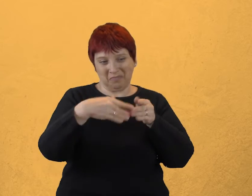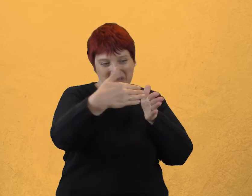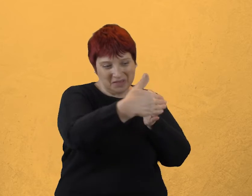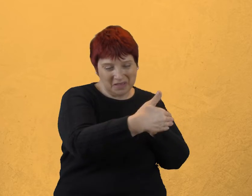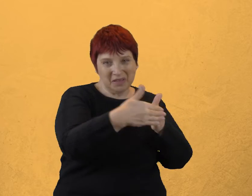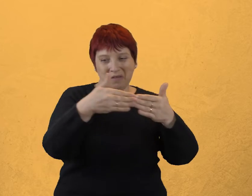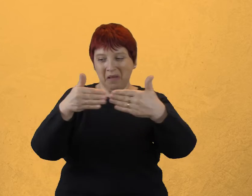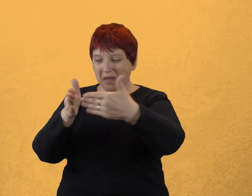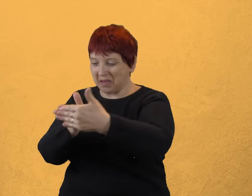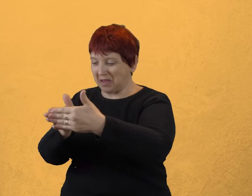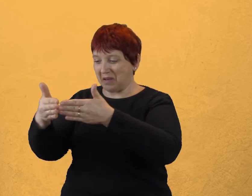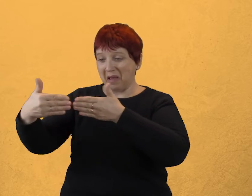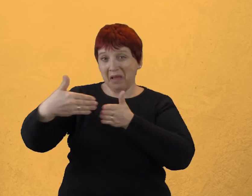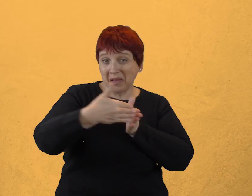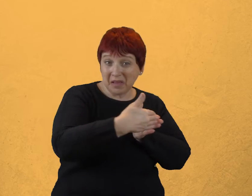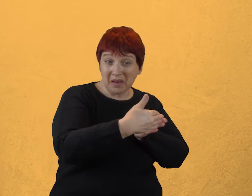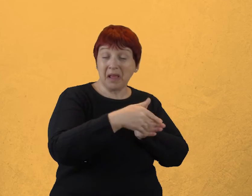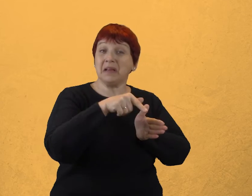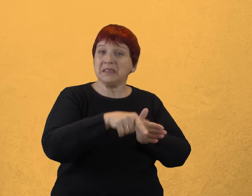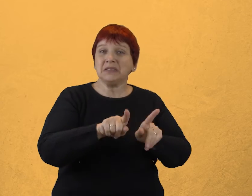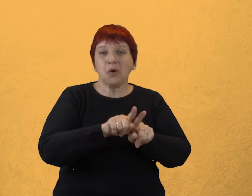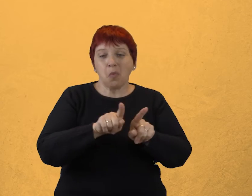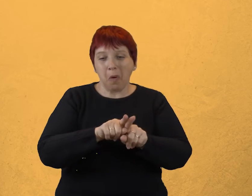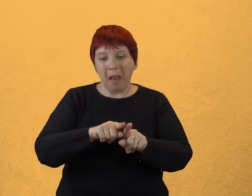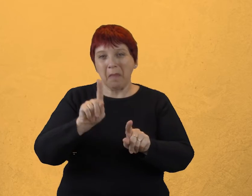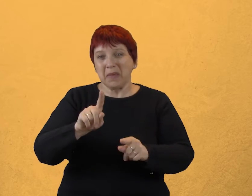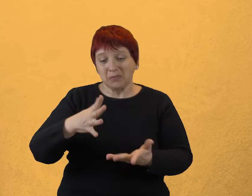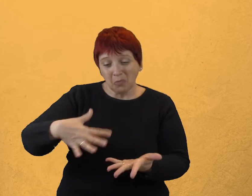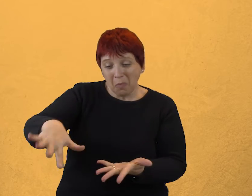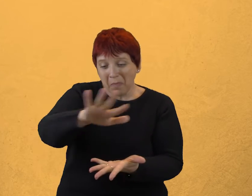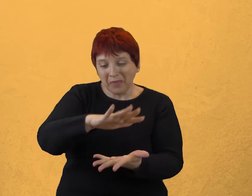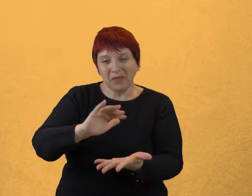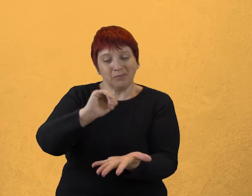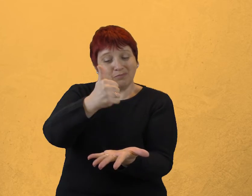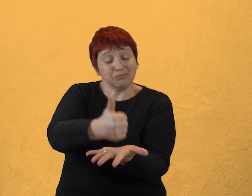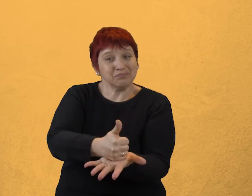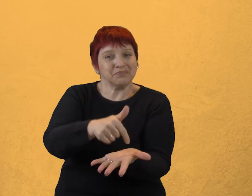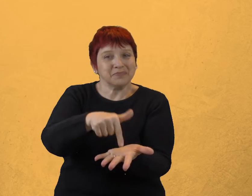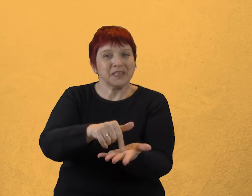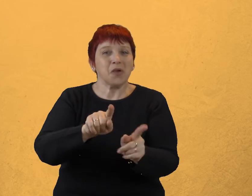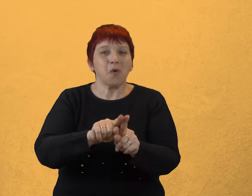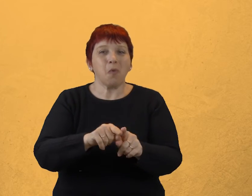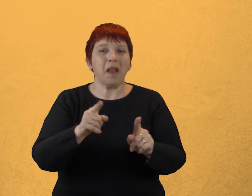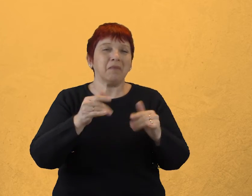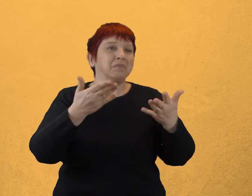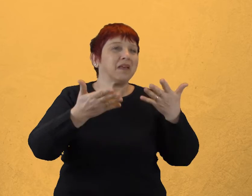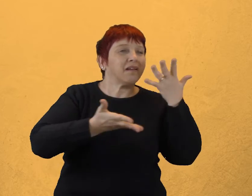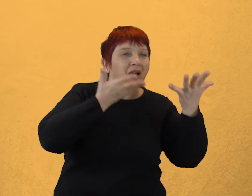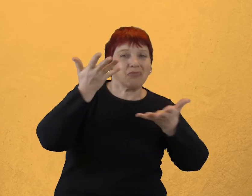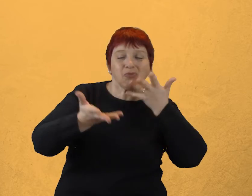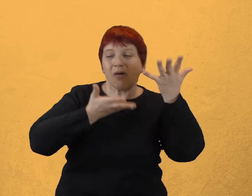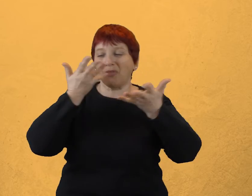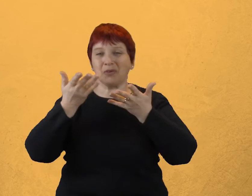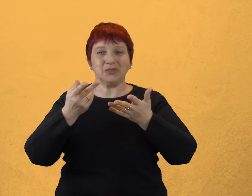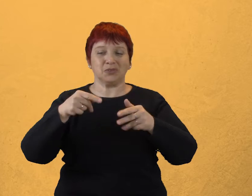el medio del patio, como si viajáramos por las diferentes zonas de la ciudad, cantamos algunas canciones